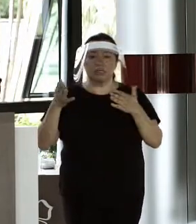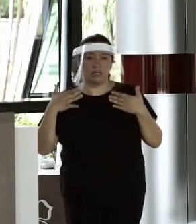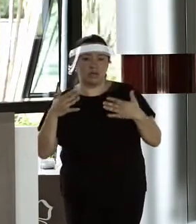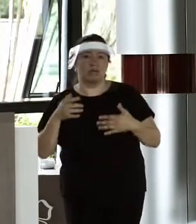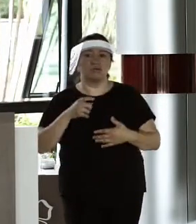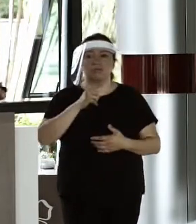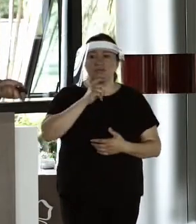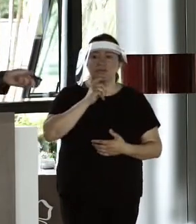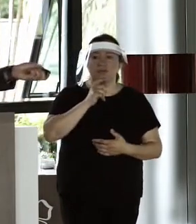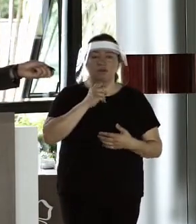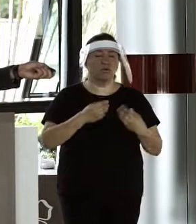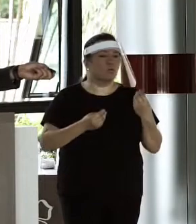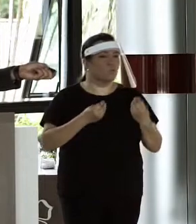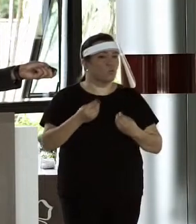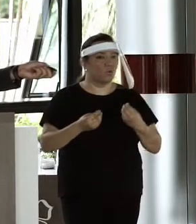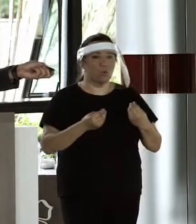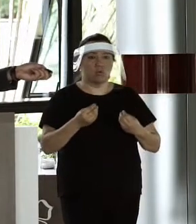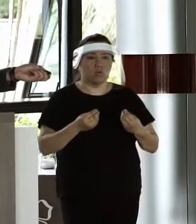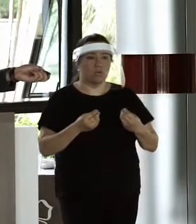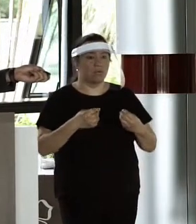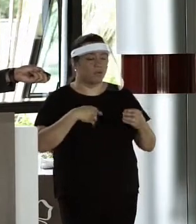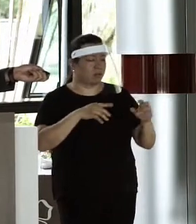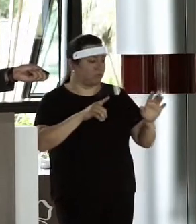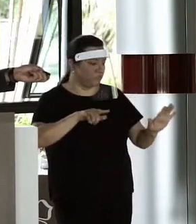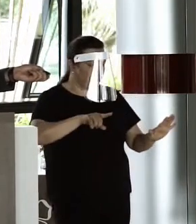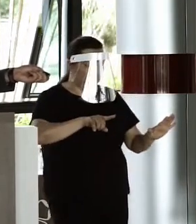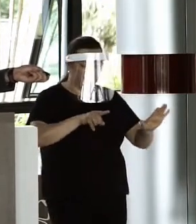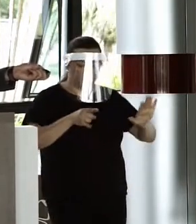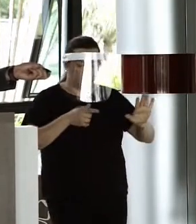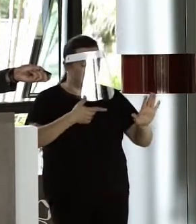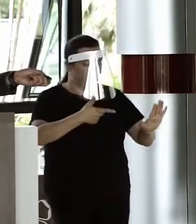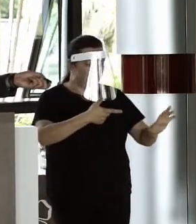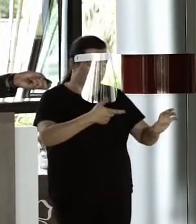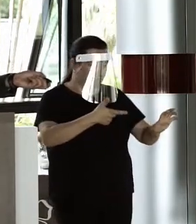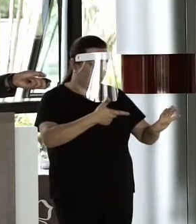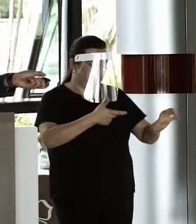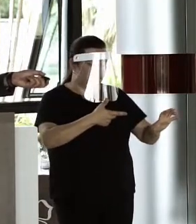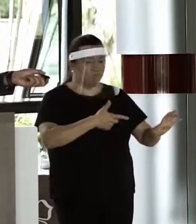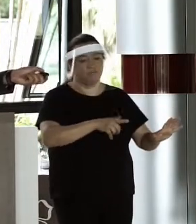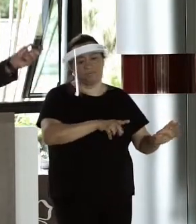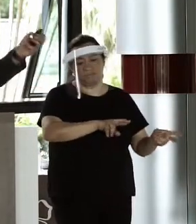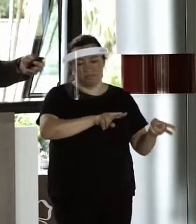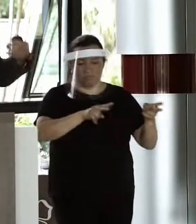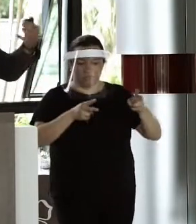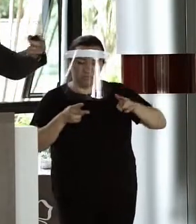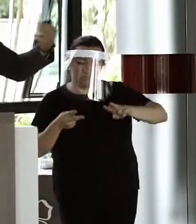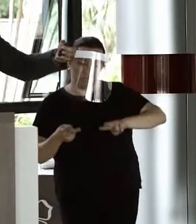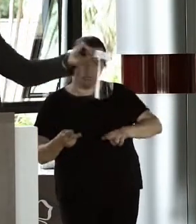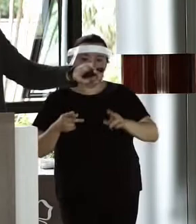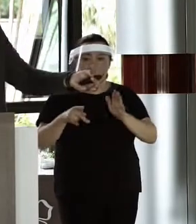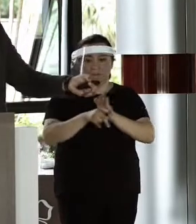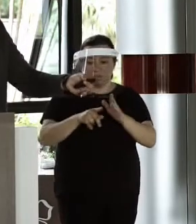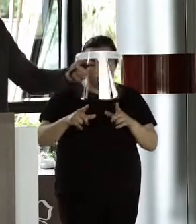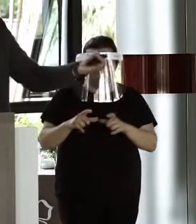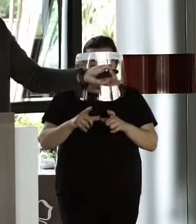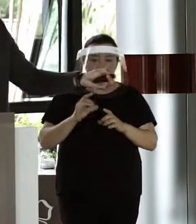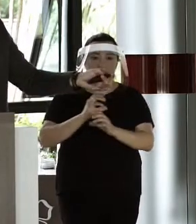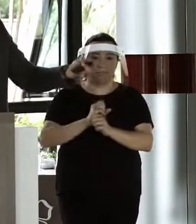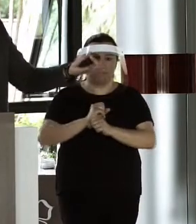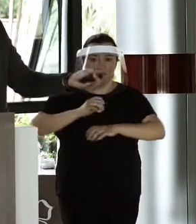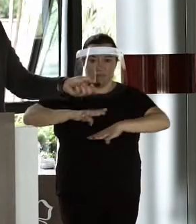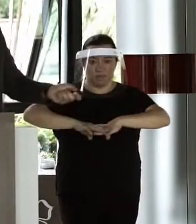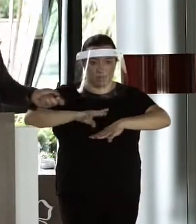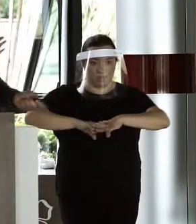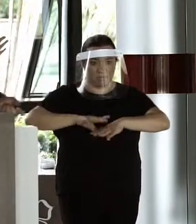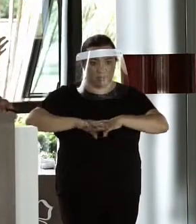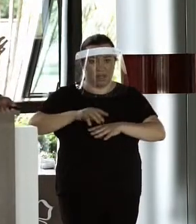essas temperaturas? Pela inserção de parâmetros termográficos corretos, tratados pelos algoritmos da câmera, do